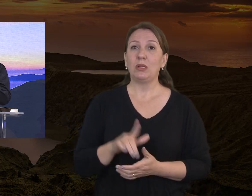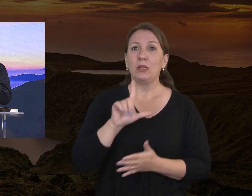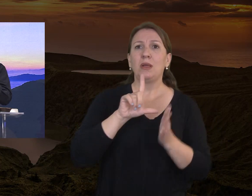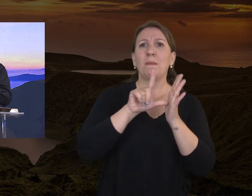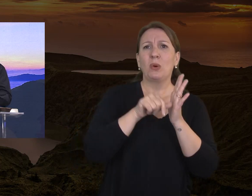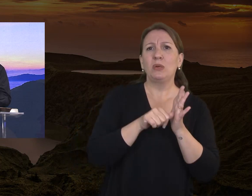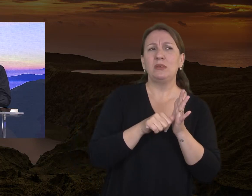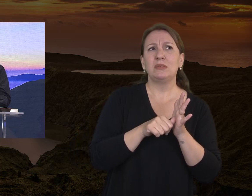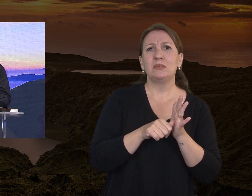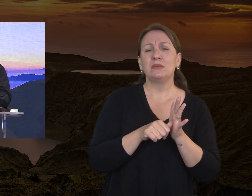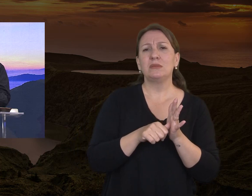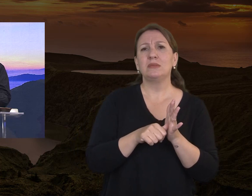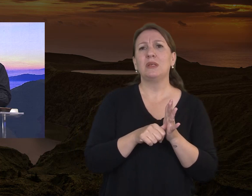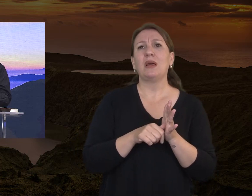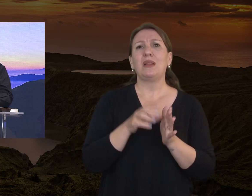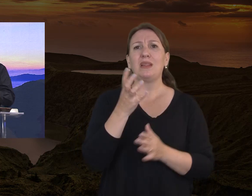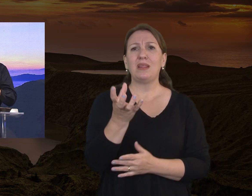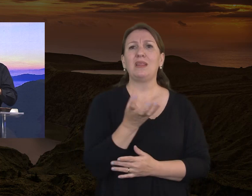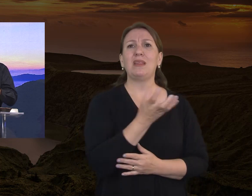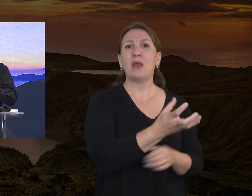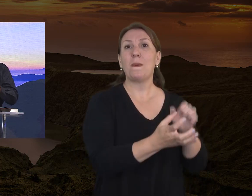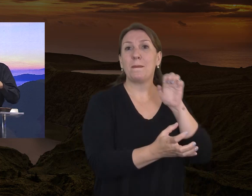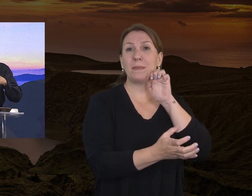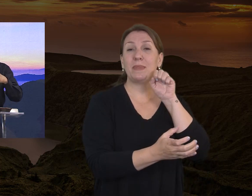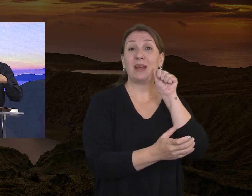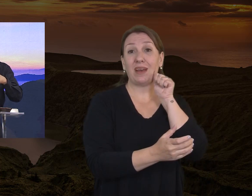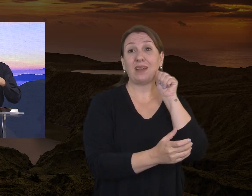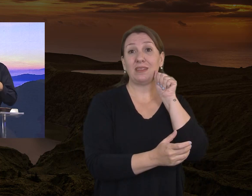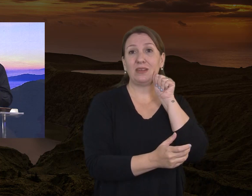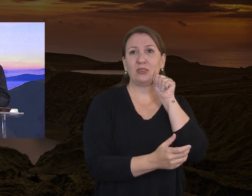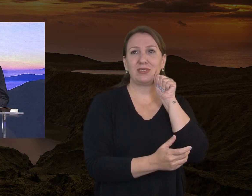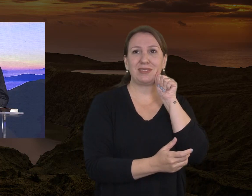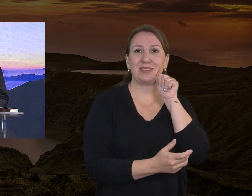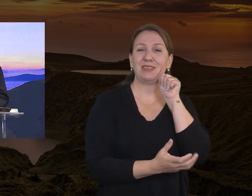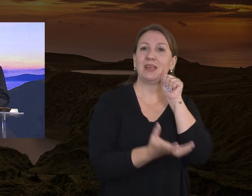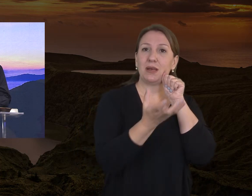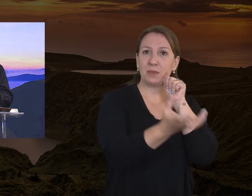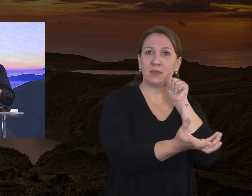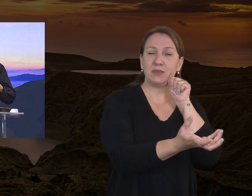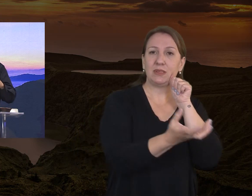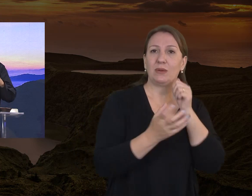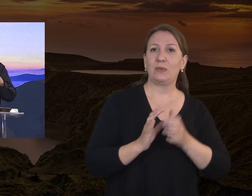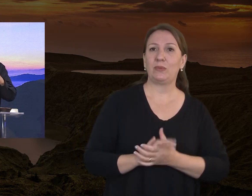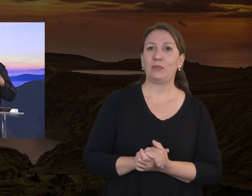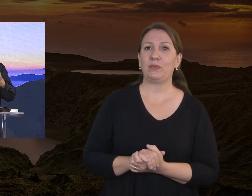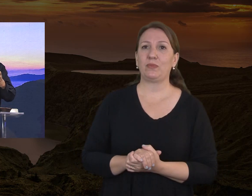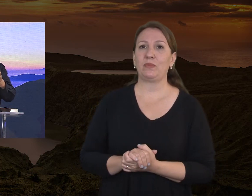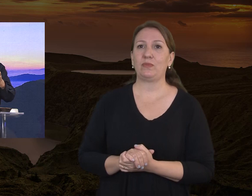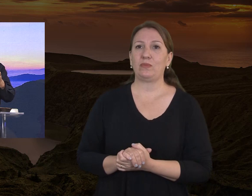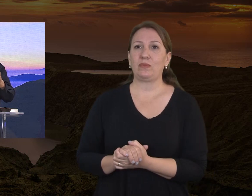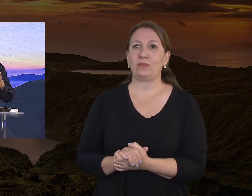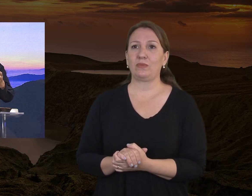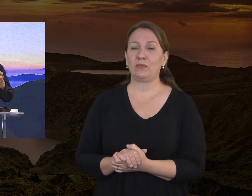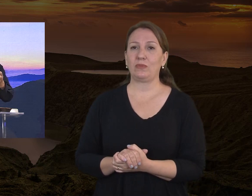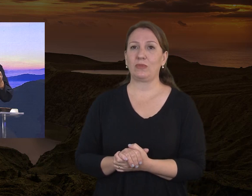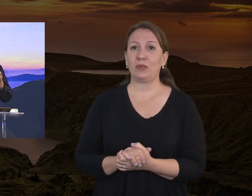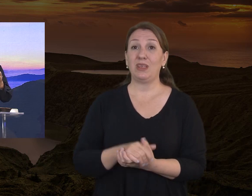marido, ambos comeram, o que aconteceu? Por causa da transgressão, eles então